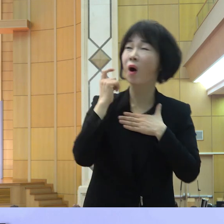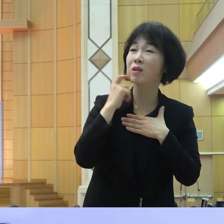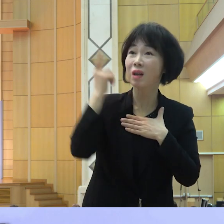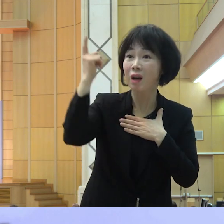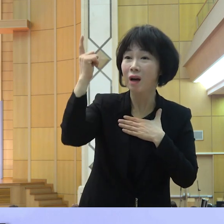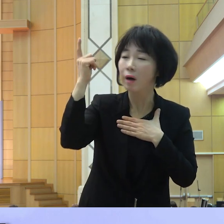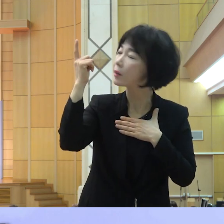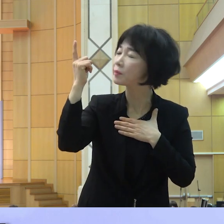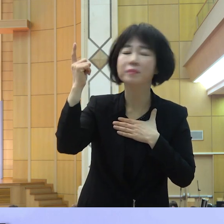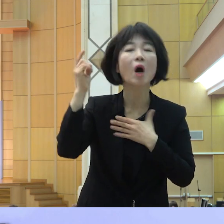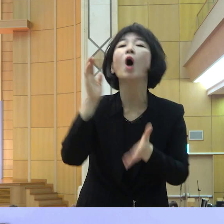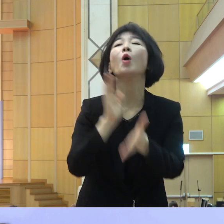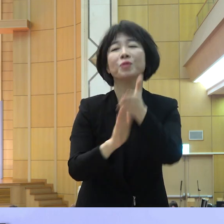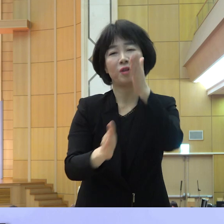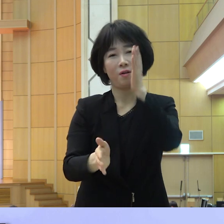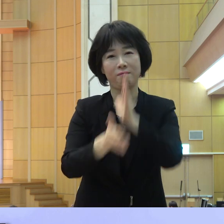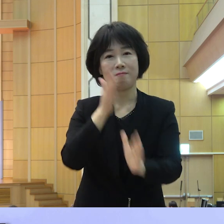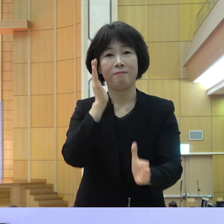변함없으신 거짓